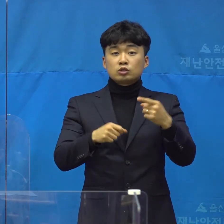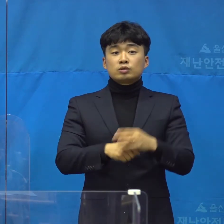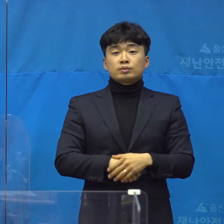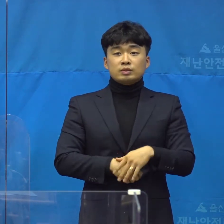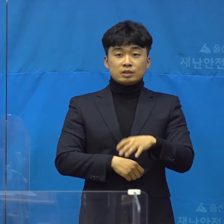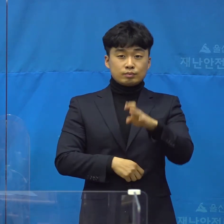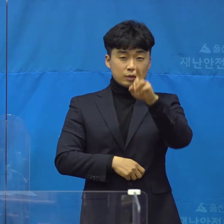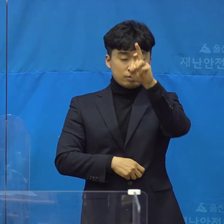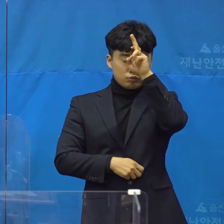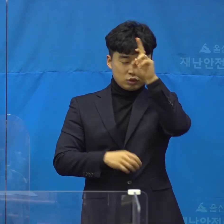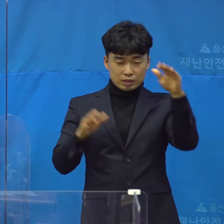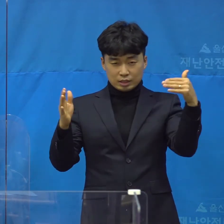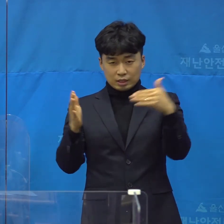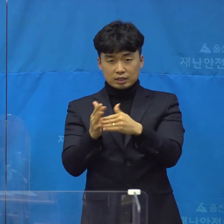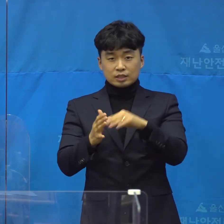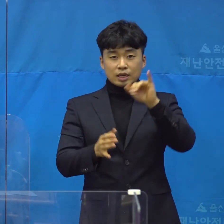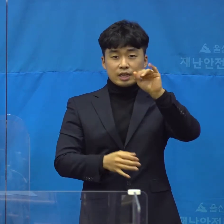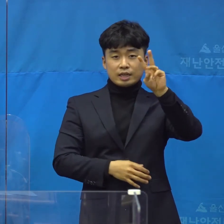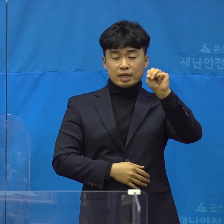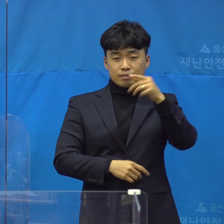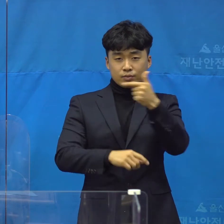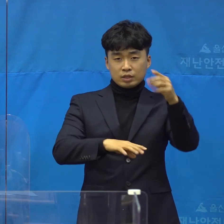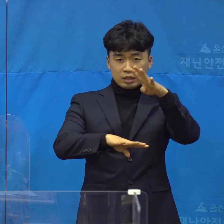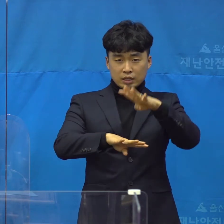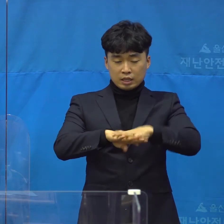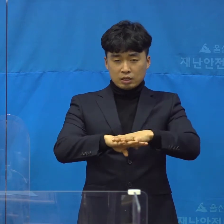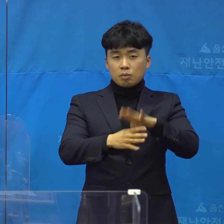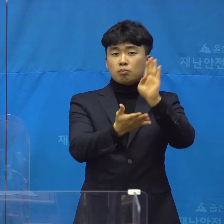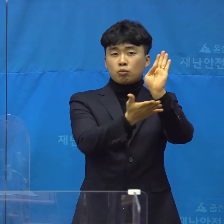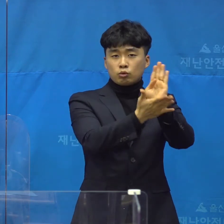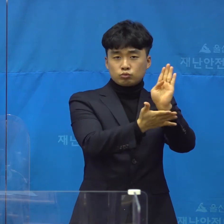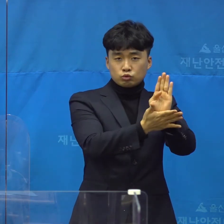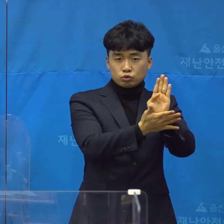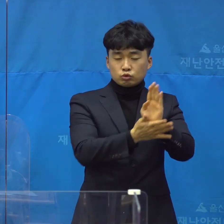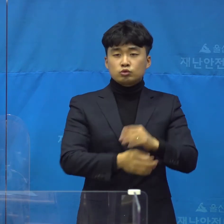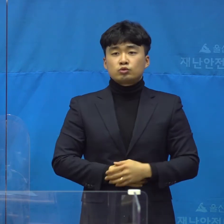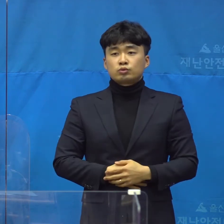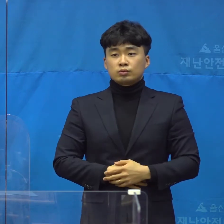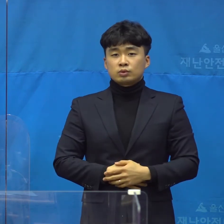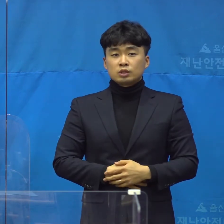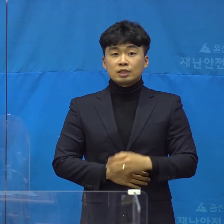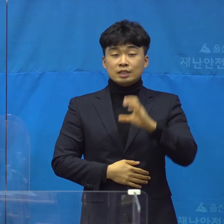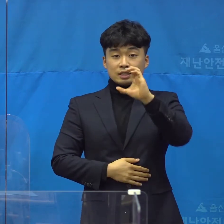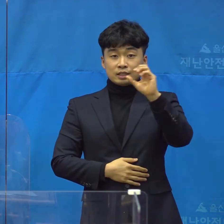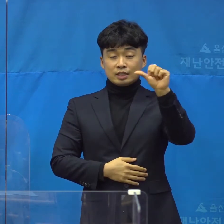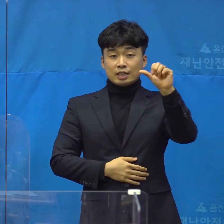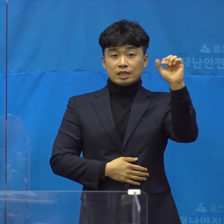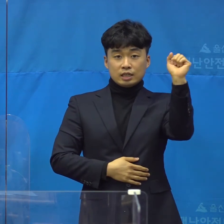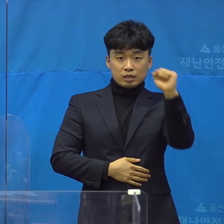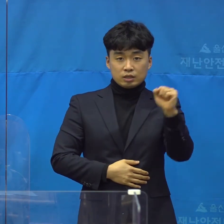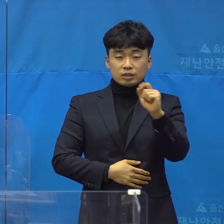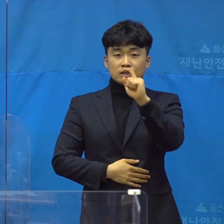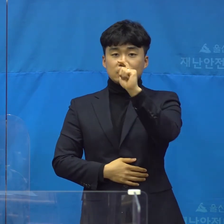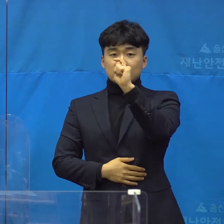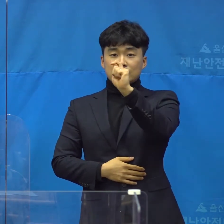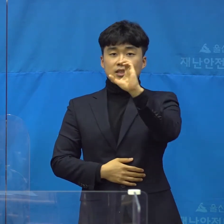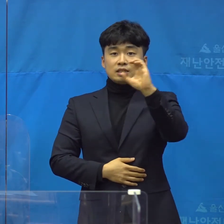24시까지 IM 선교회 대전본부사나 전국 소재 교육시설인 CAS,